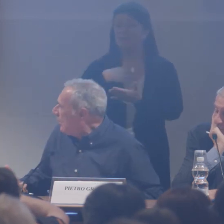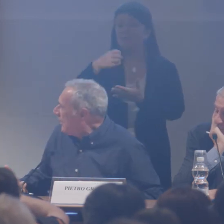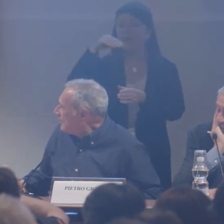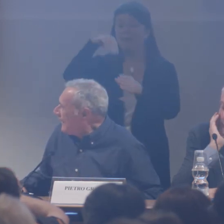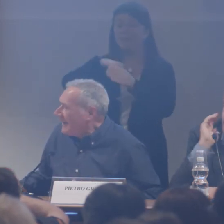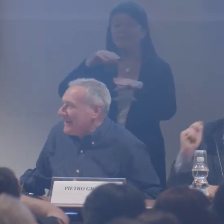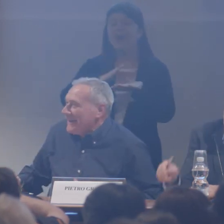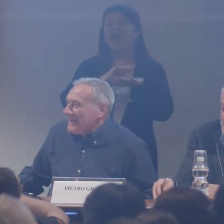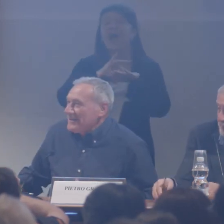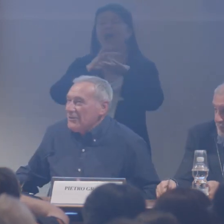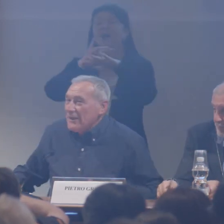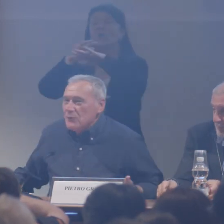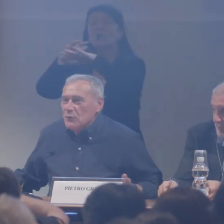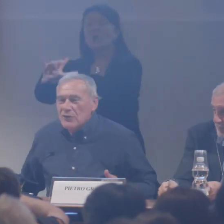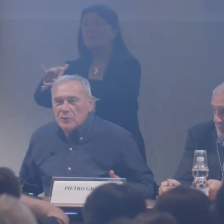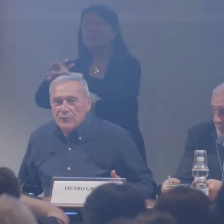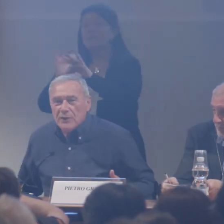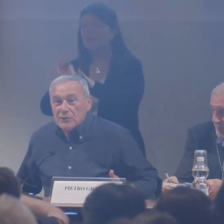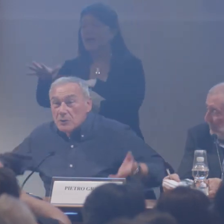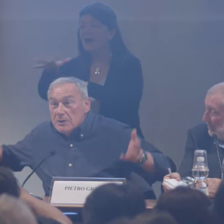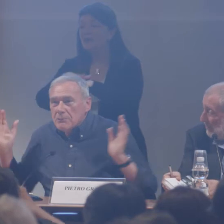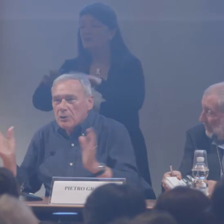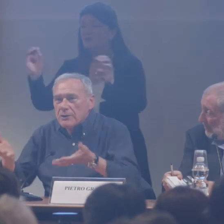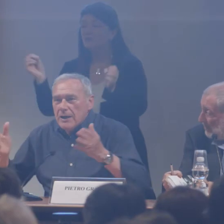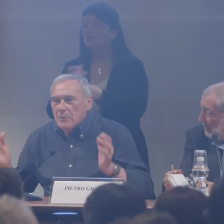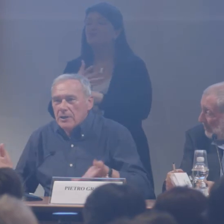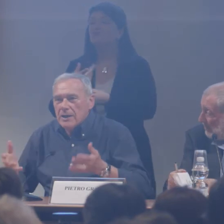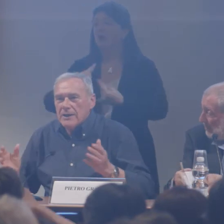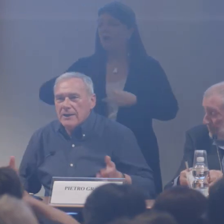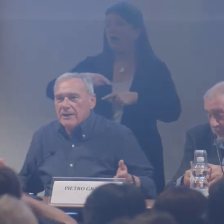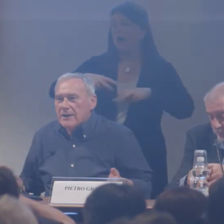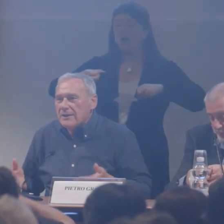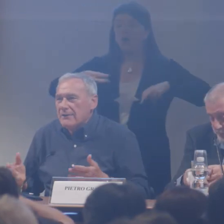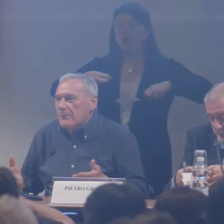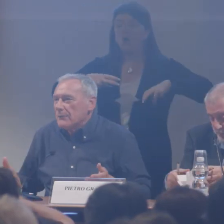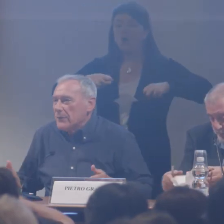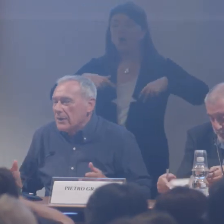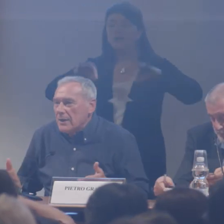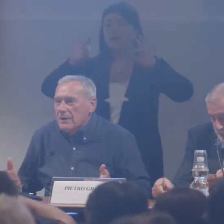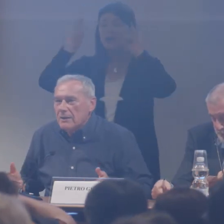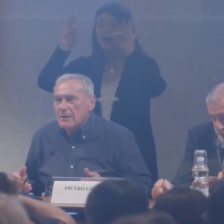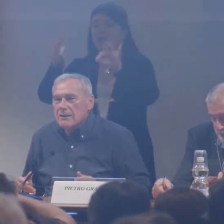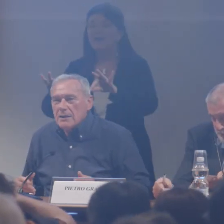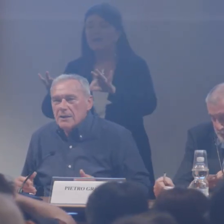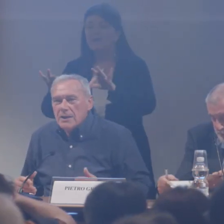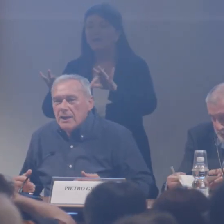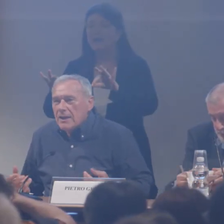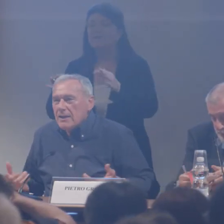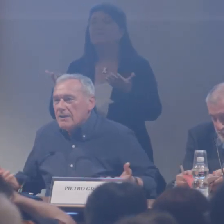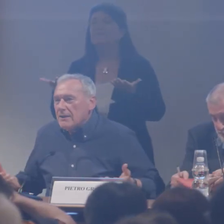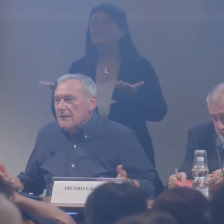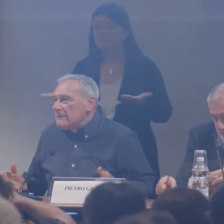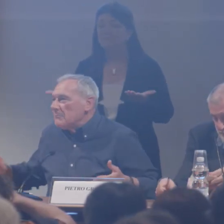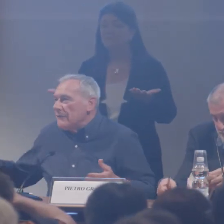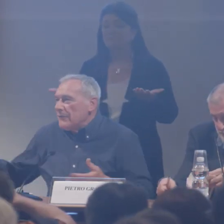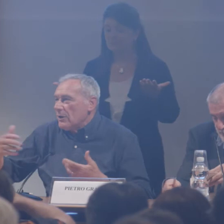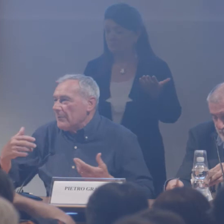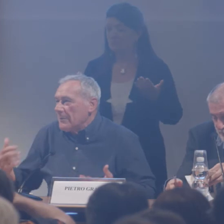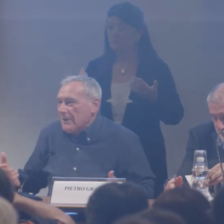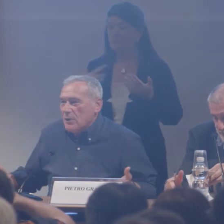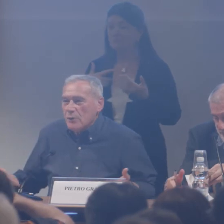luogo dove era successo il fatto. Quindi corriamo e arriviamo lì e